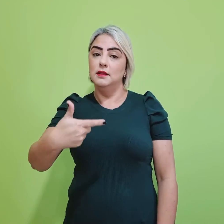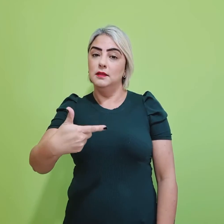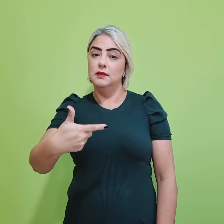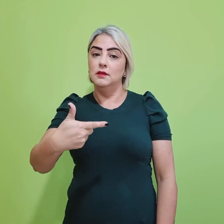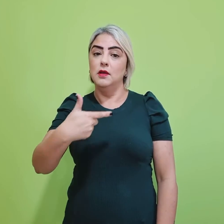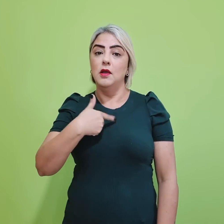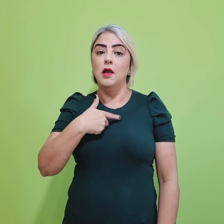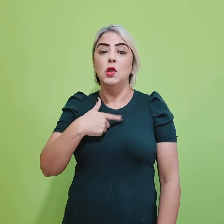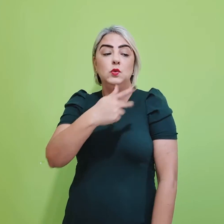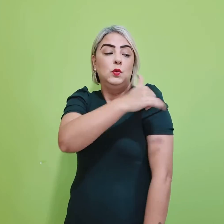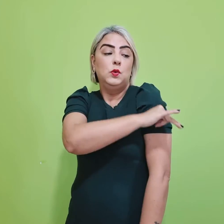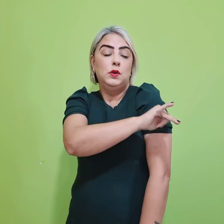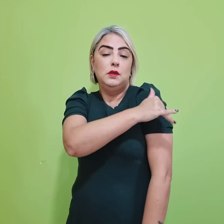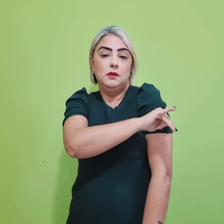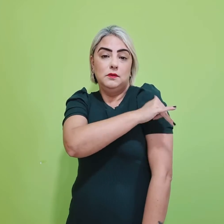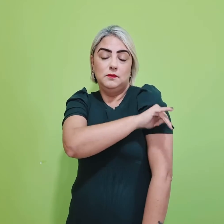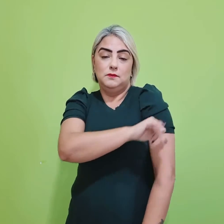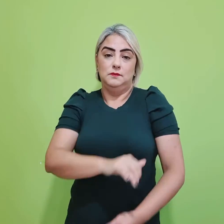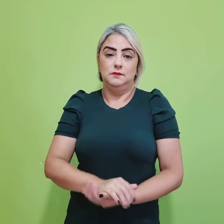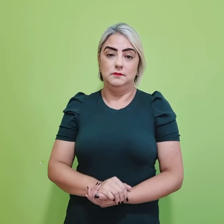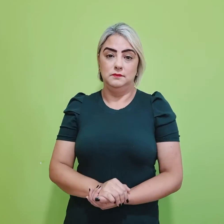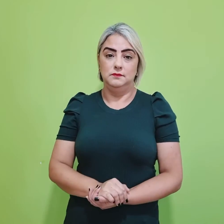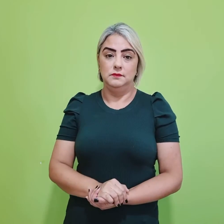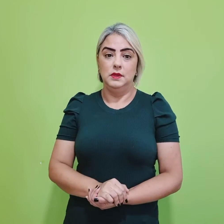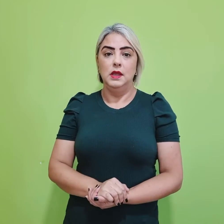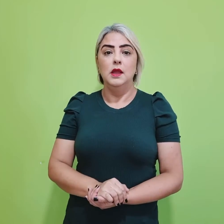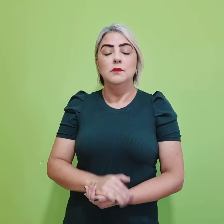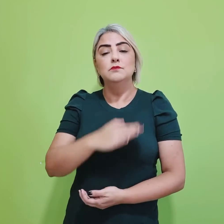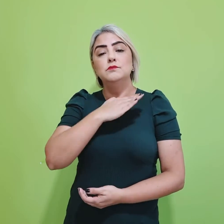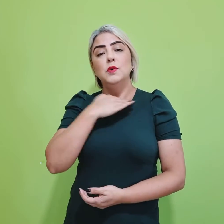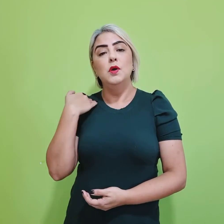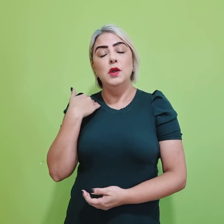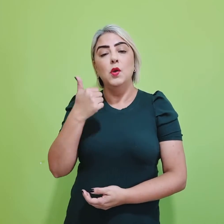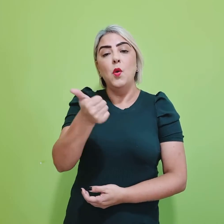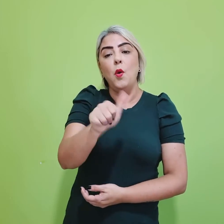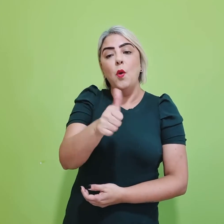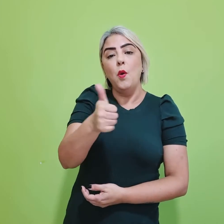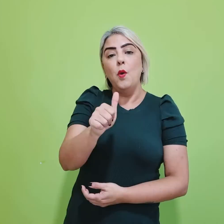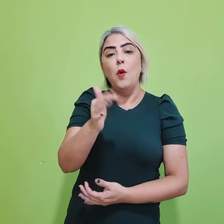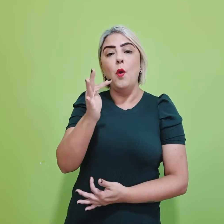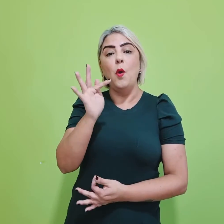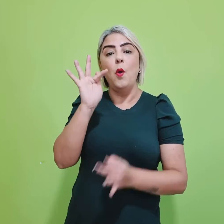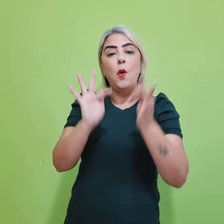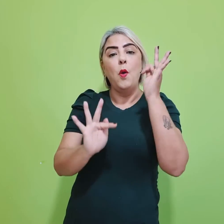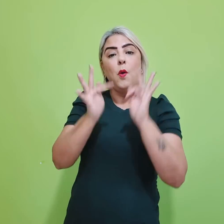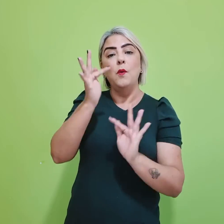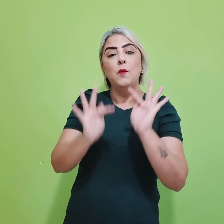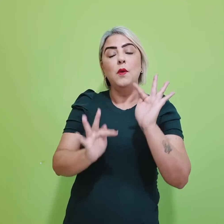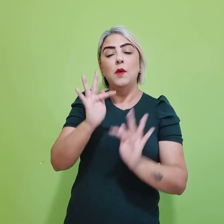1872 em Petrópolis, Rio de Janeiro, e faleceu em 11 de fevereiro de